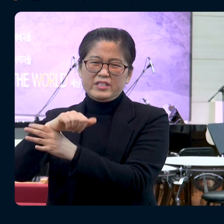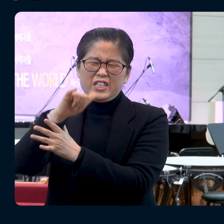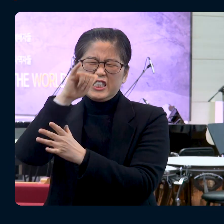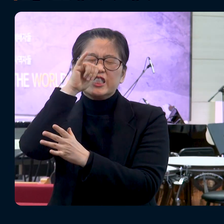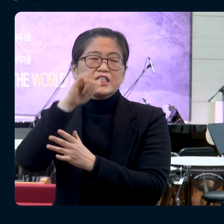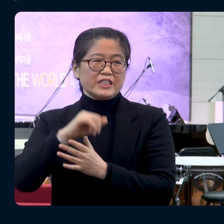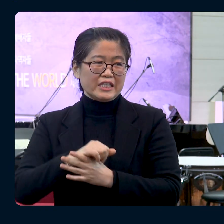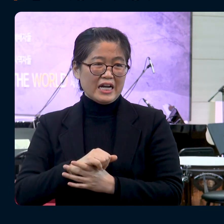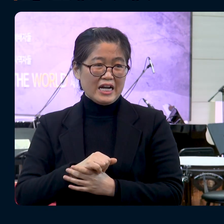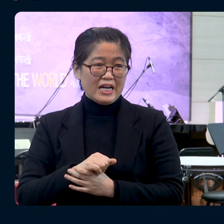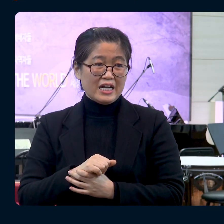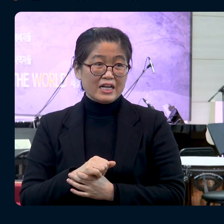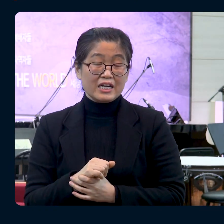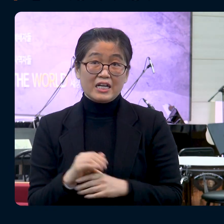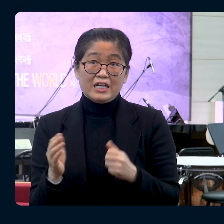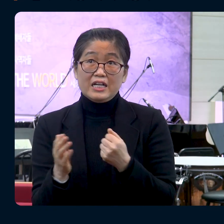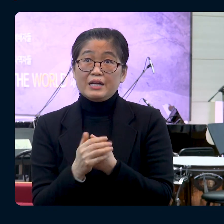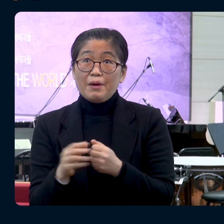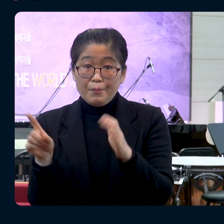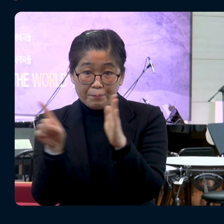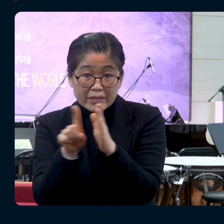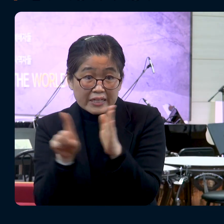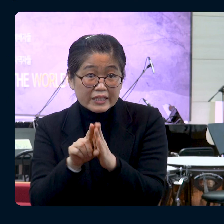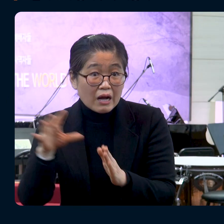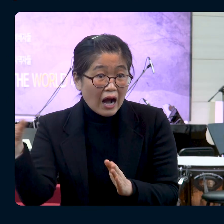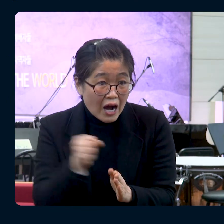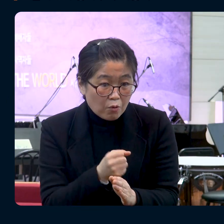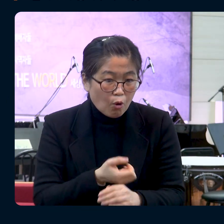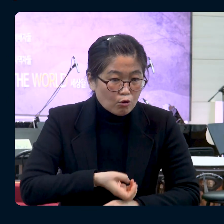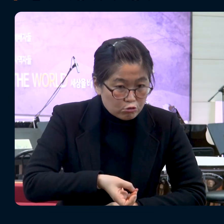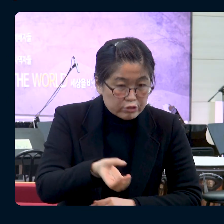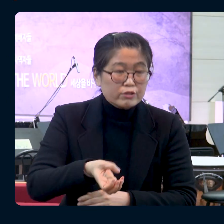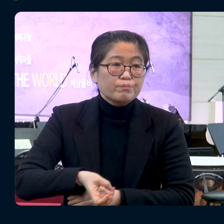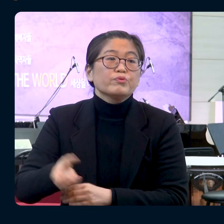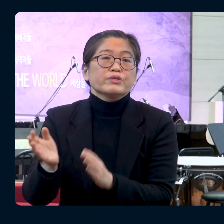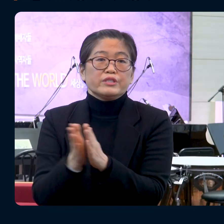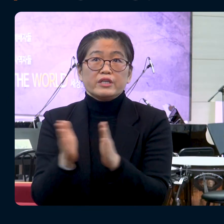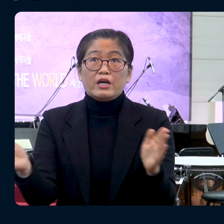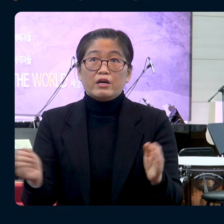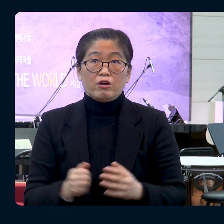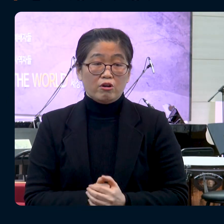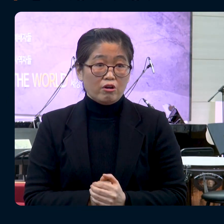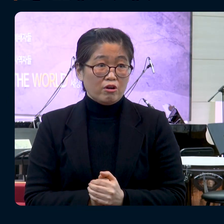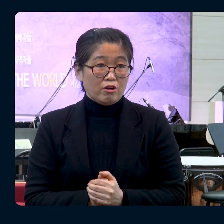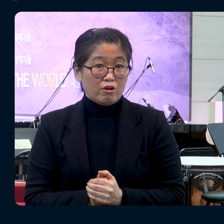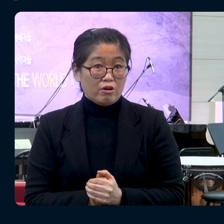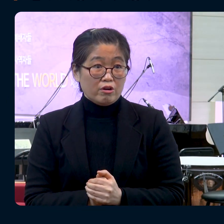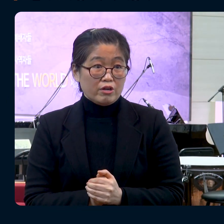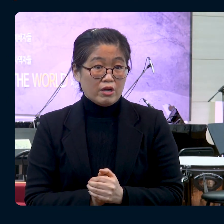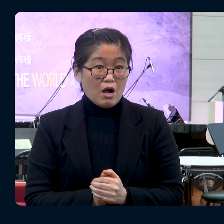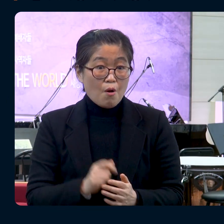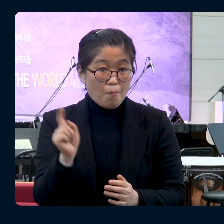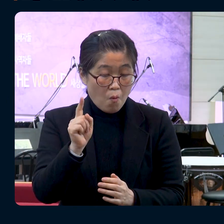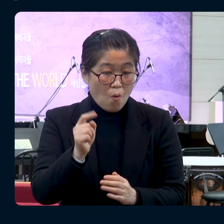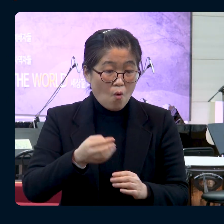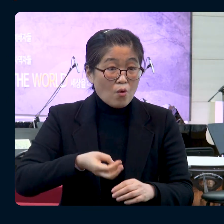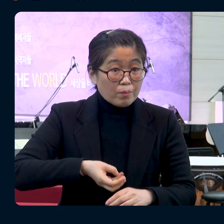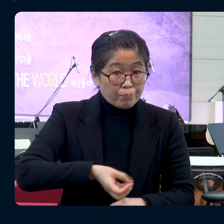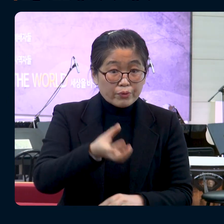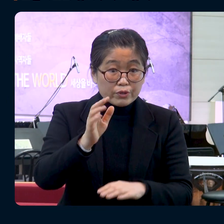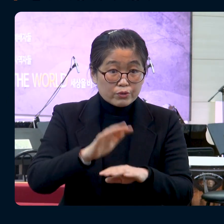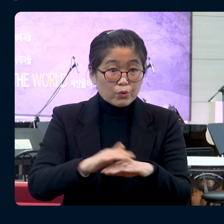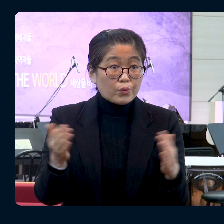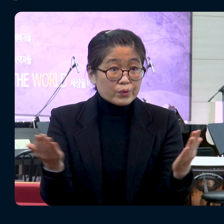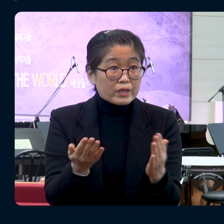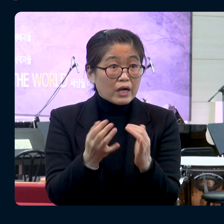맺힌다는 그 약속이 들어가 있는 거예요. 그 믿음으로 씨를 뿌리는 거예요. 세상에 어떤 씨 뿌리는 사람이